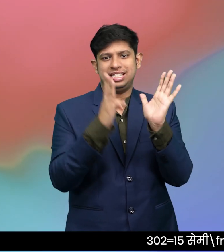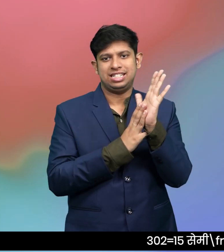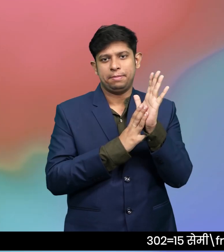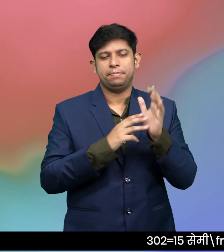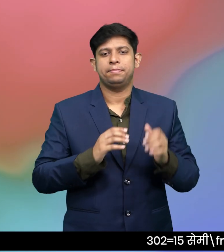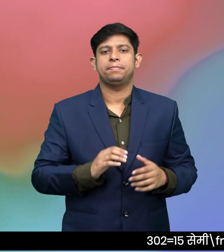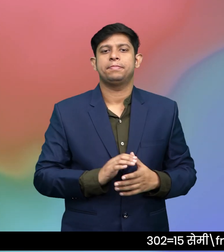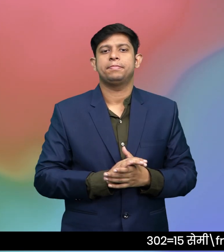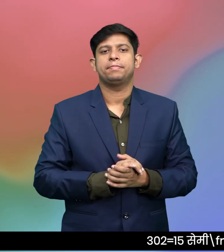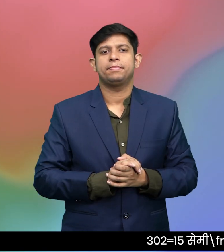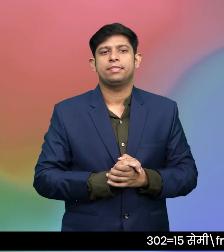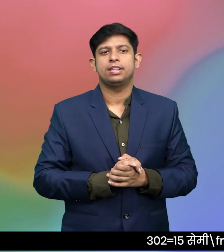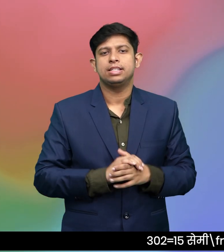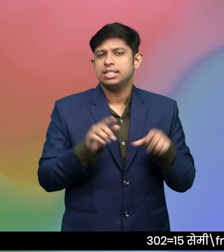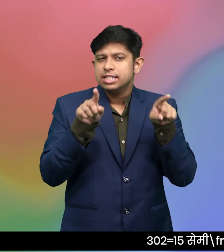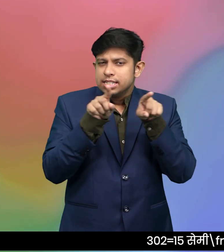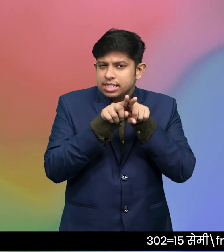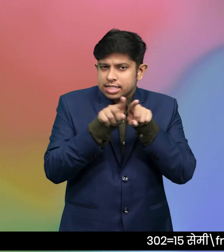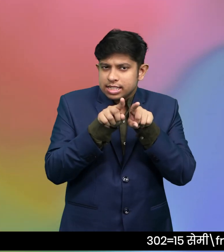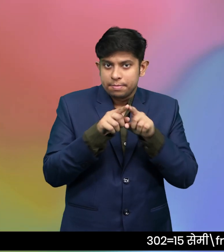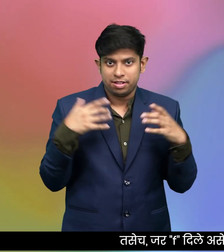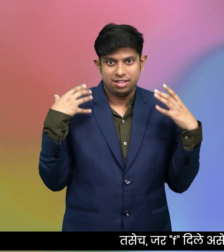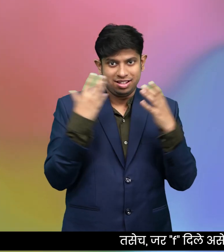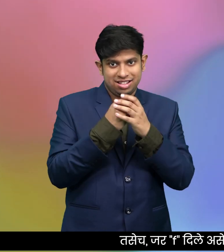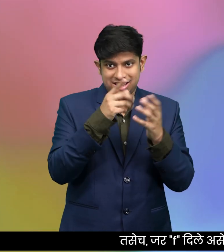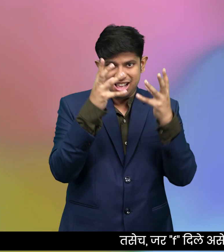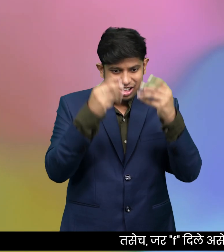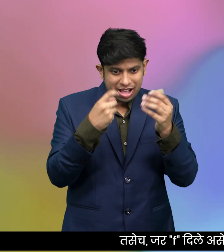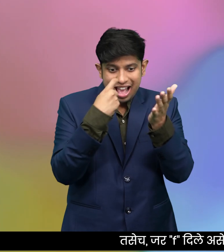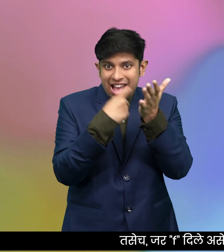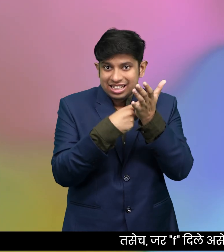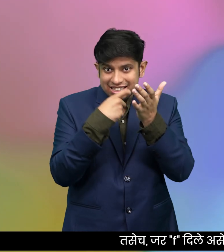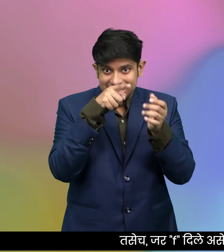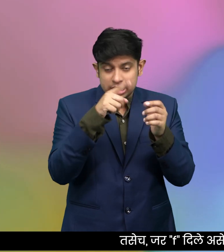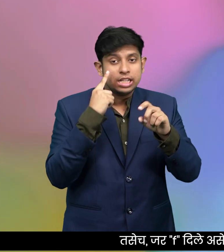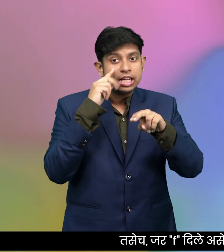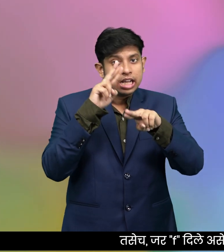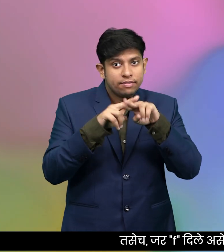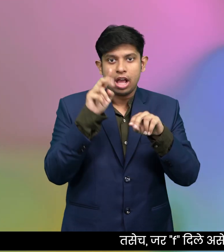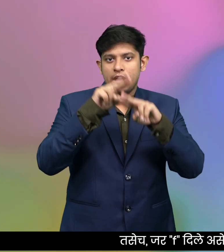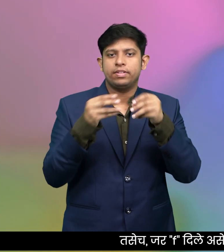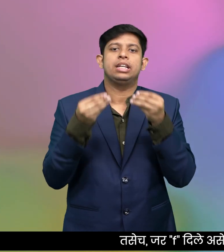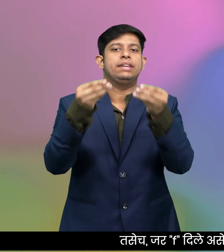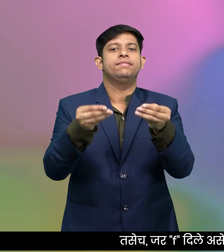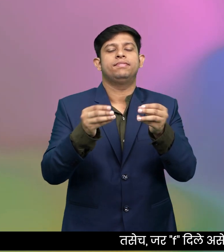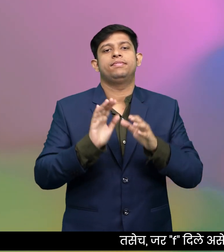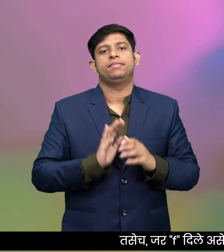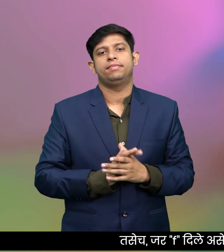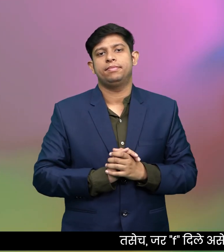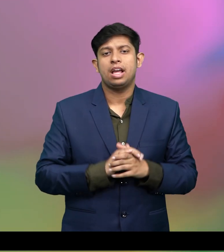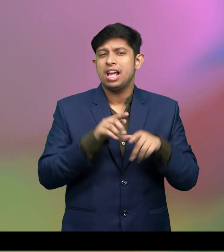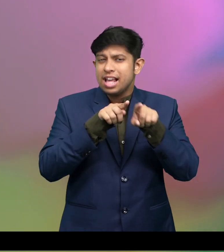बरोबर 15 स्लॅश टेक्स्ट कंसात सेमी. Similarly, तसेच we जर can F दिले calculate असेल तर R आपण R if सहज शोधू F is शकतो.